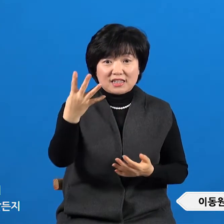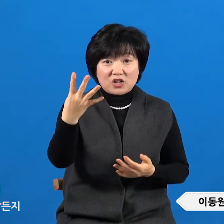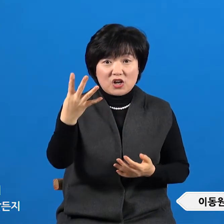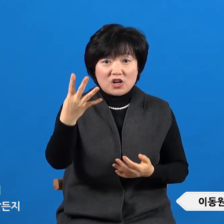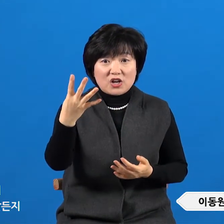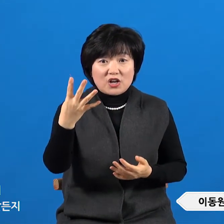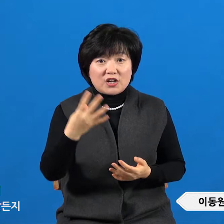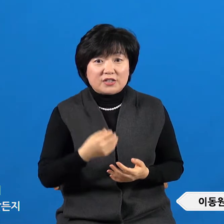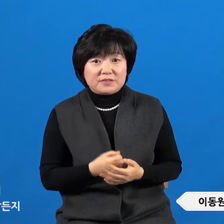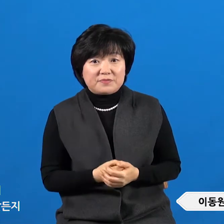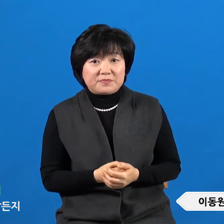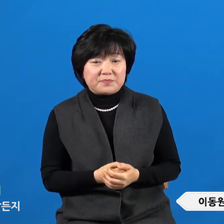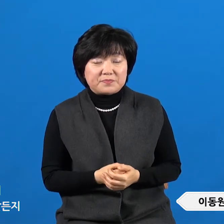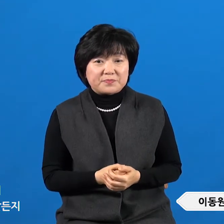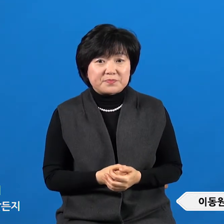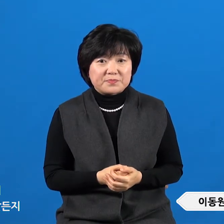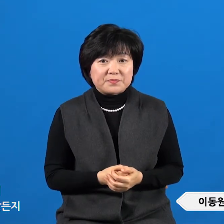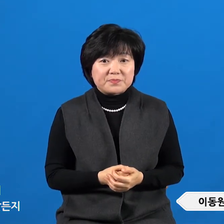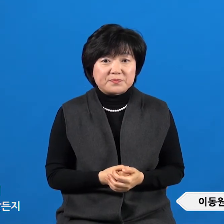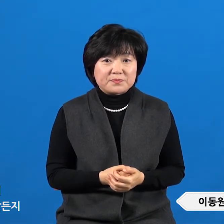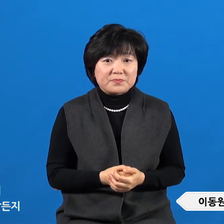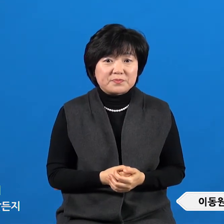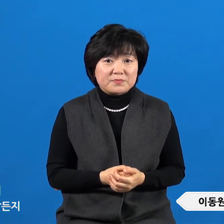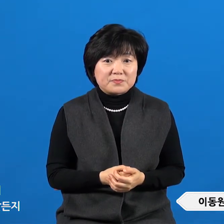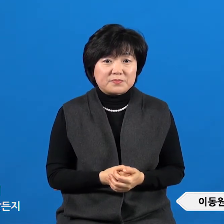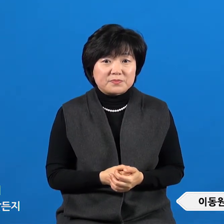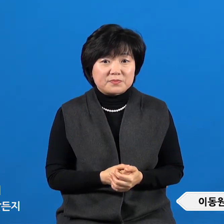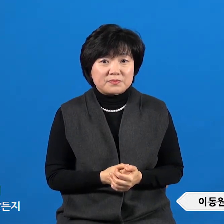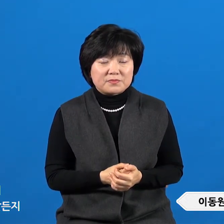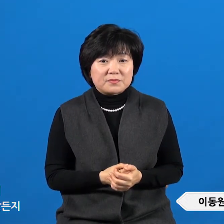보십시오. 4절 다 같이 읽겠습니다. 시작.